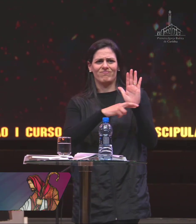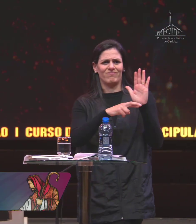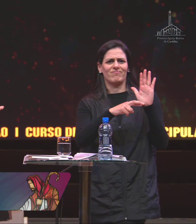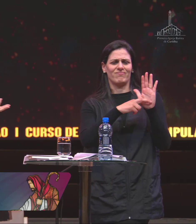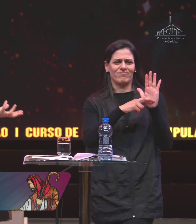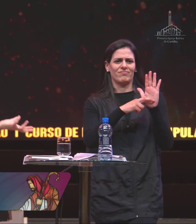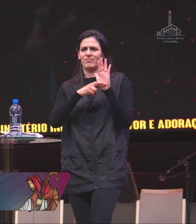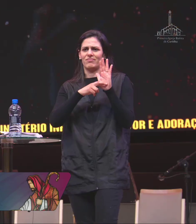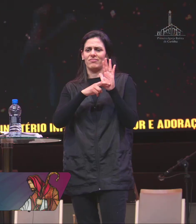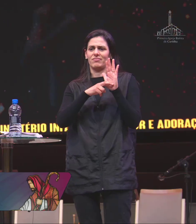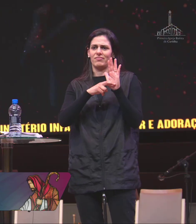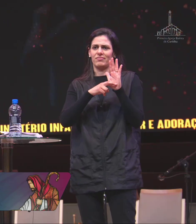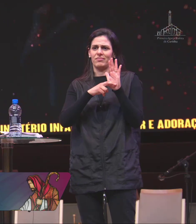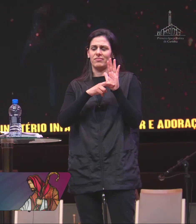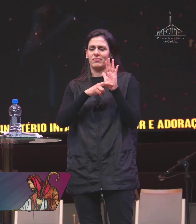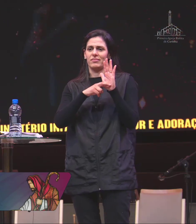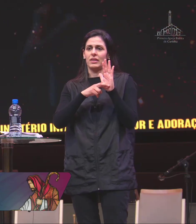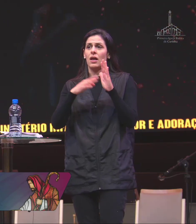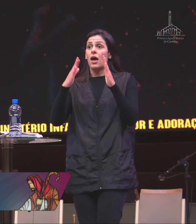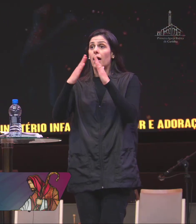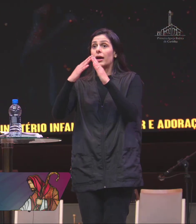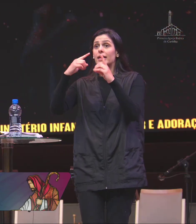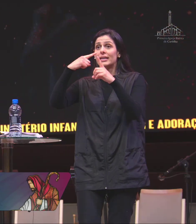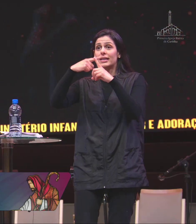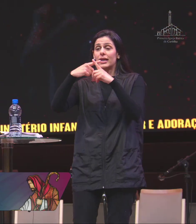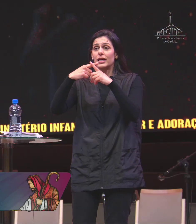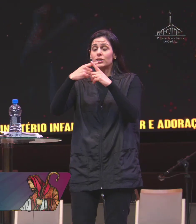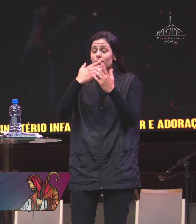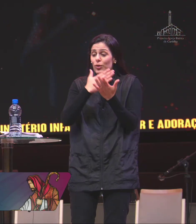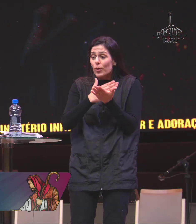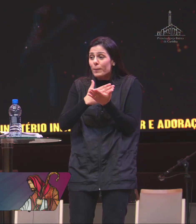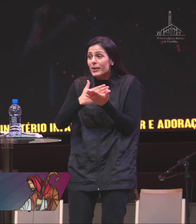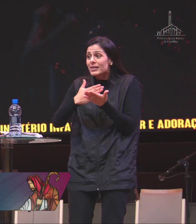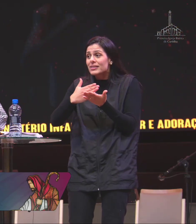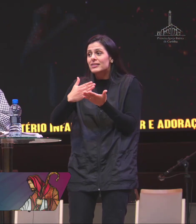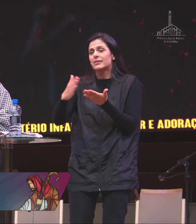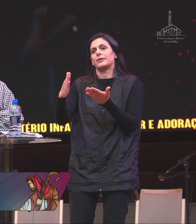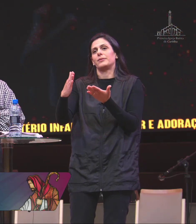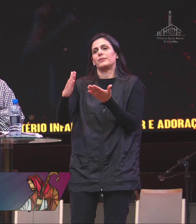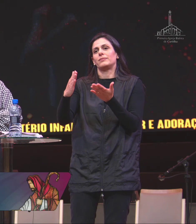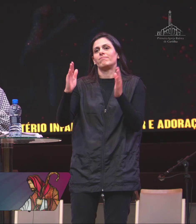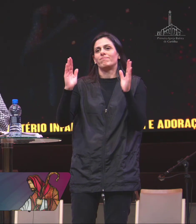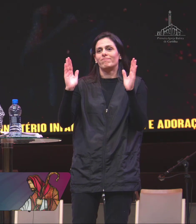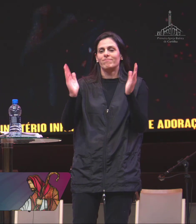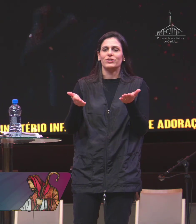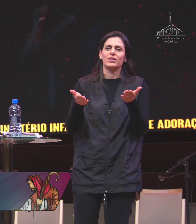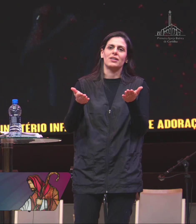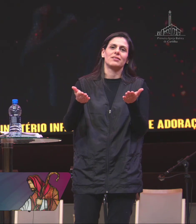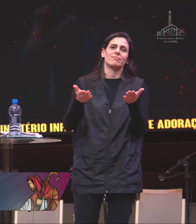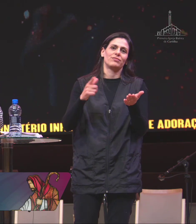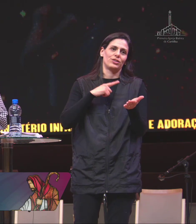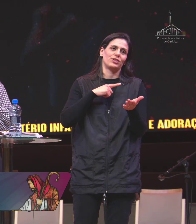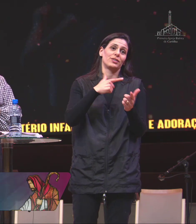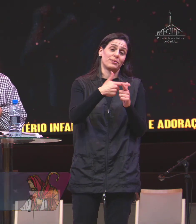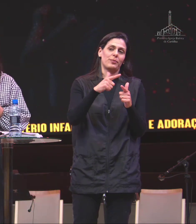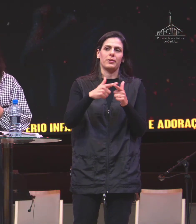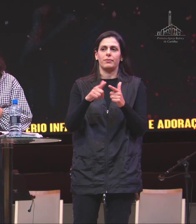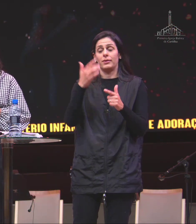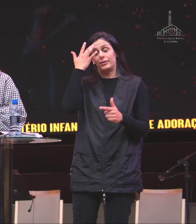porque existia um grupo, os chamados judaizantes, e Paulo vai falar bastante sobre isso na carta de Gálatas, né? Aqui ele só dá